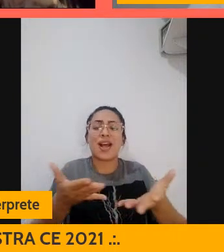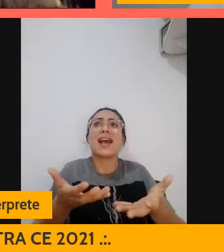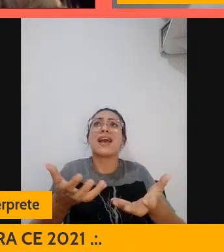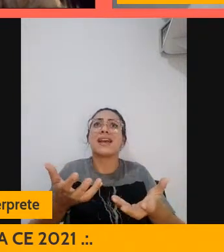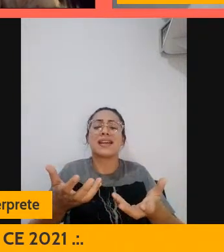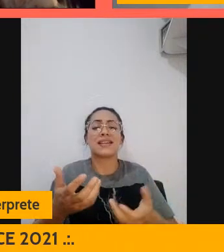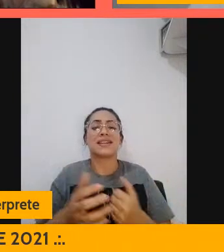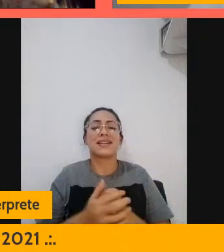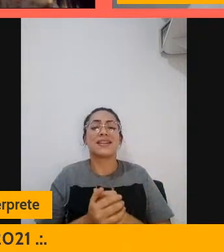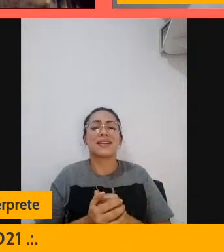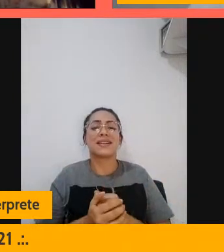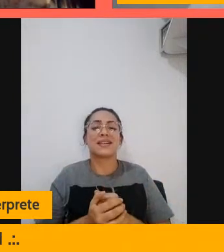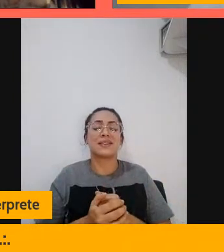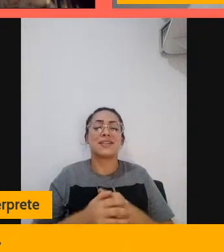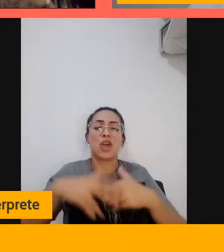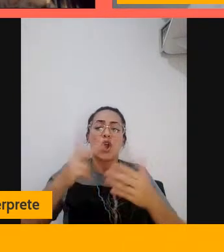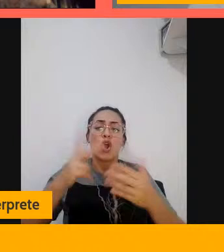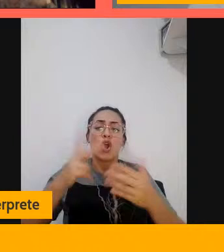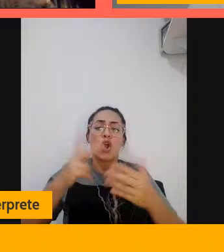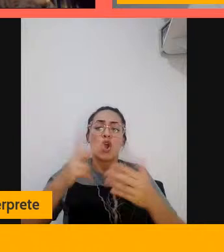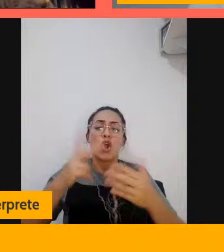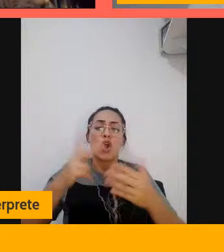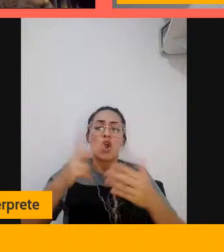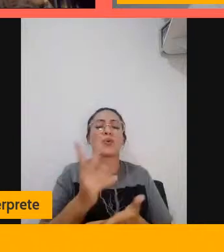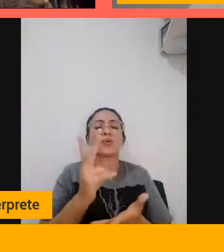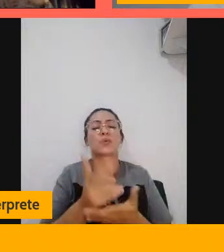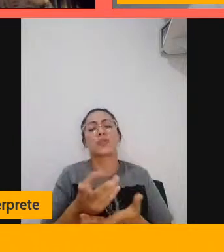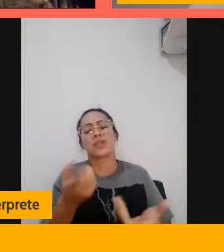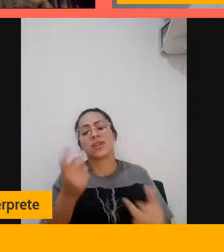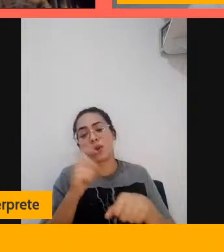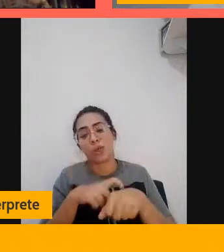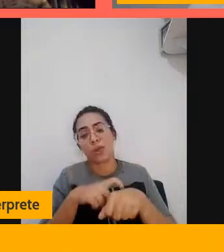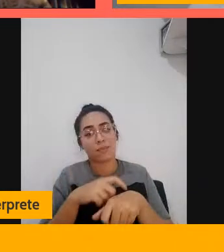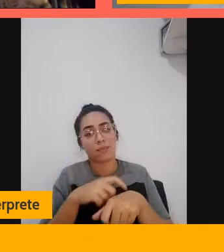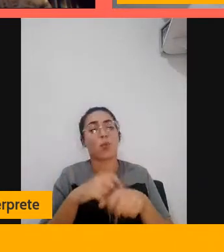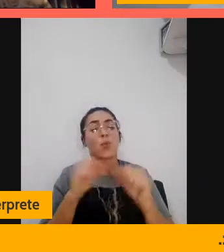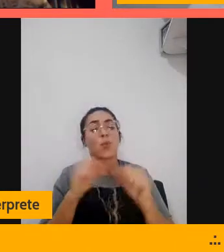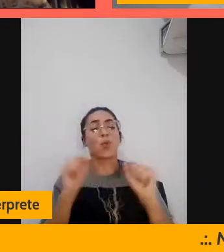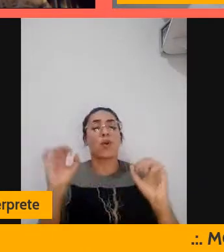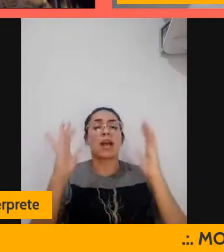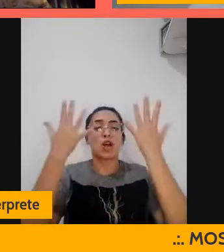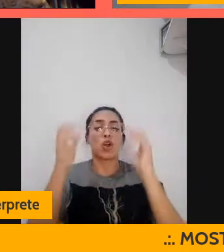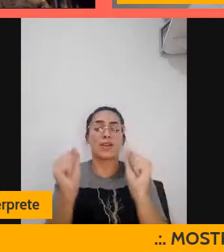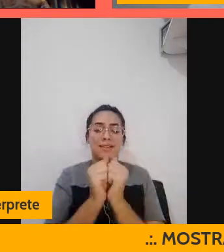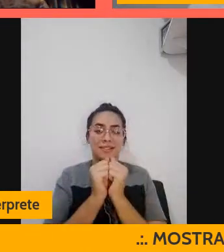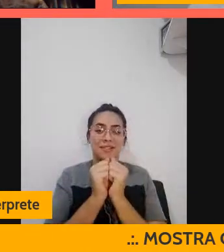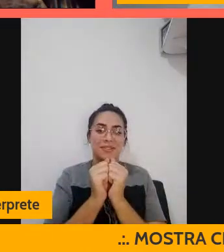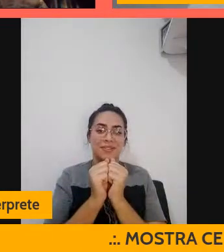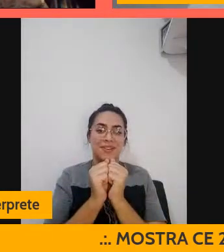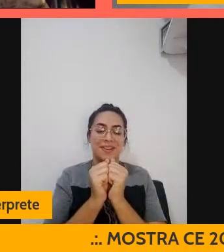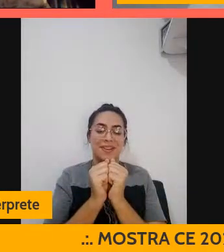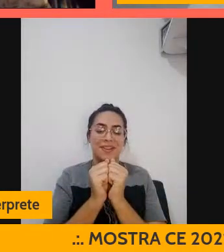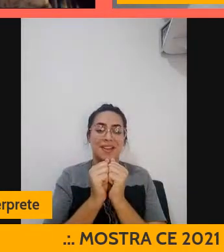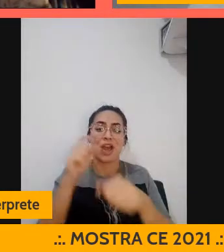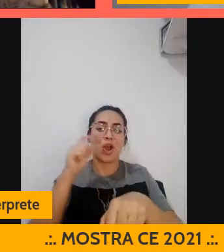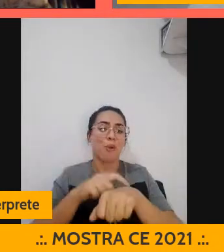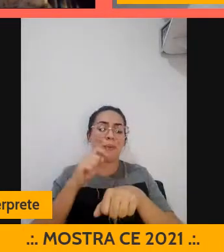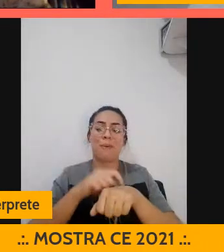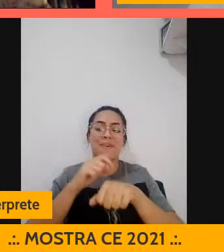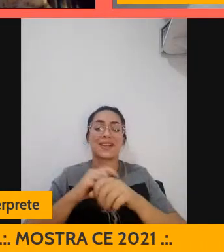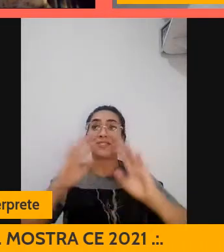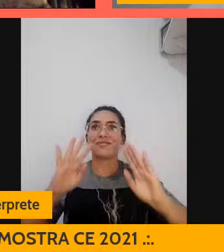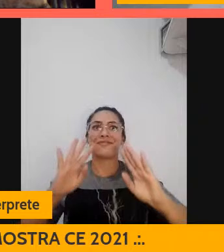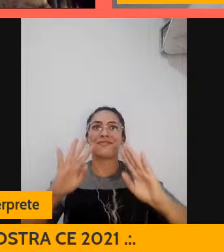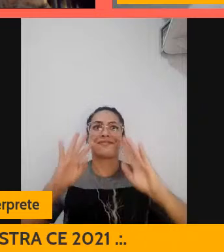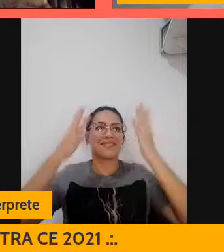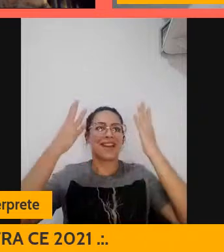que a gente possa escutar nesse momento e vamos celebrar juntos. Eu penso que agora é o momento da celebração.